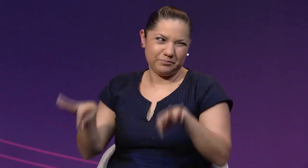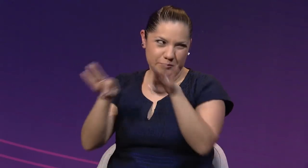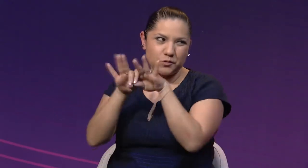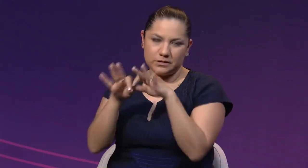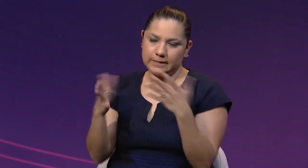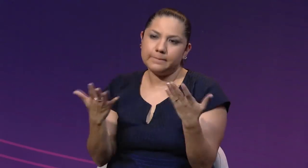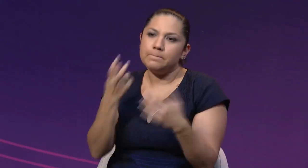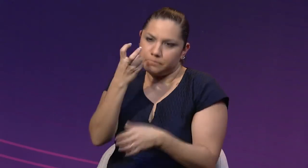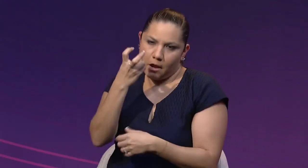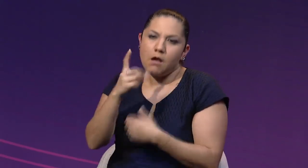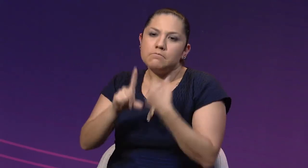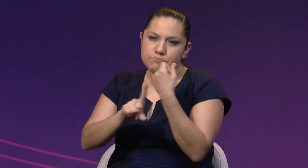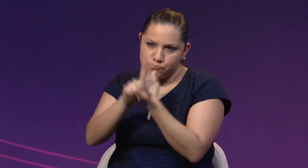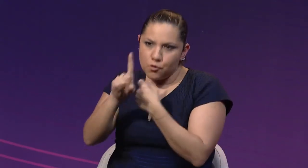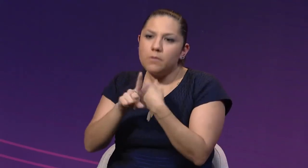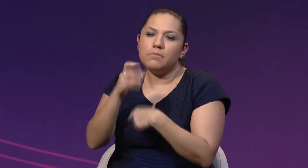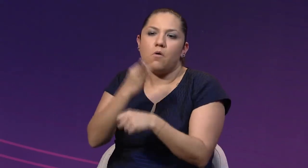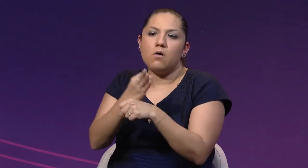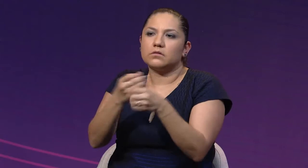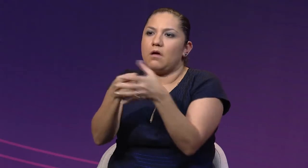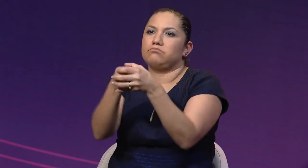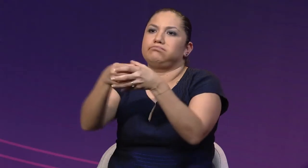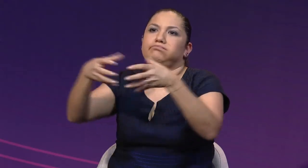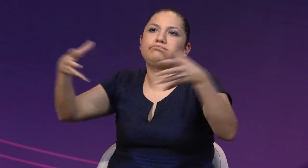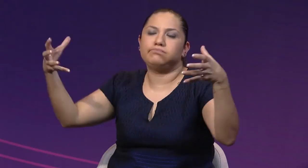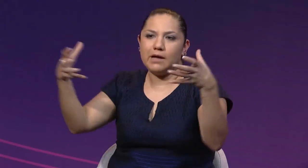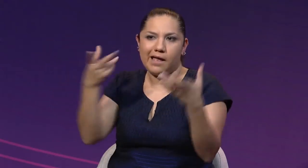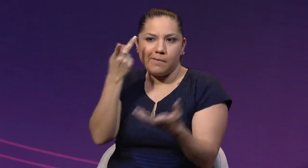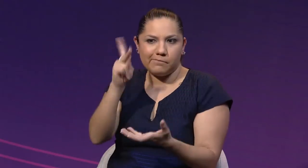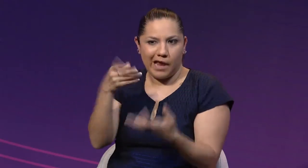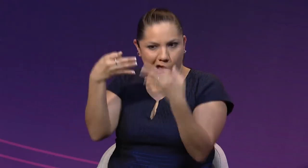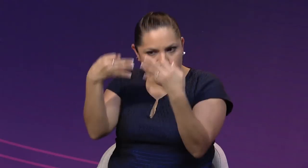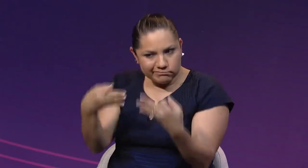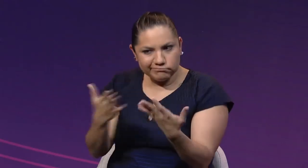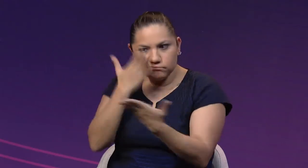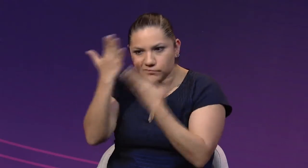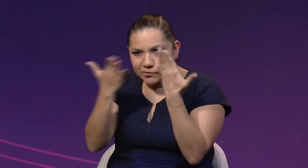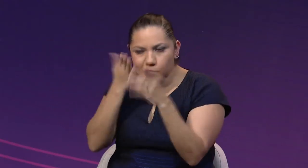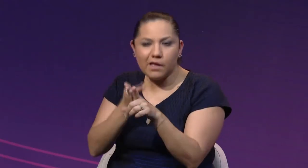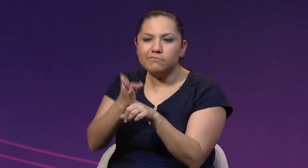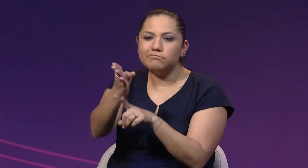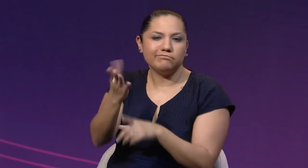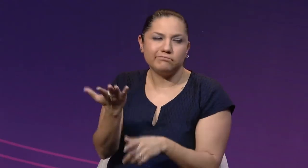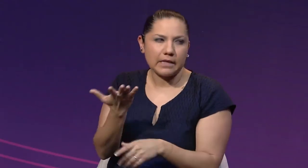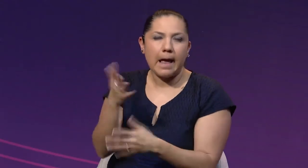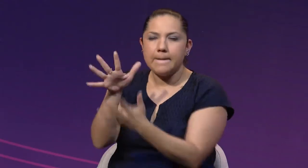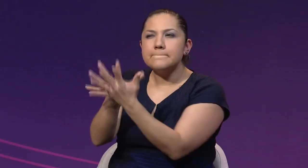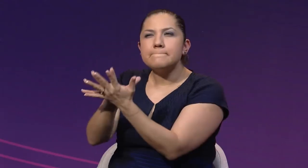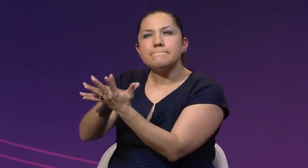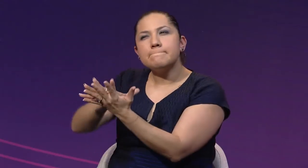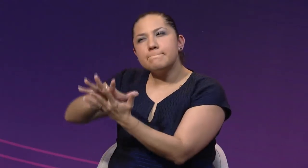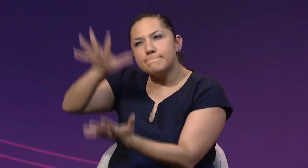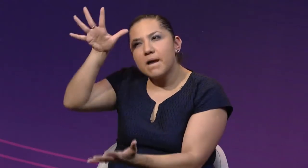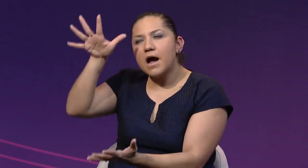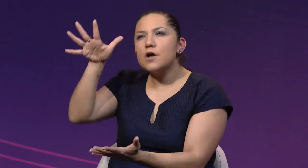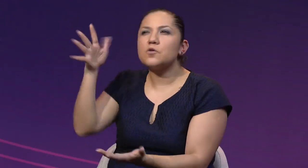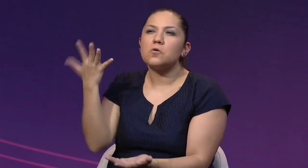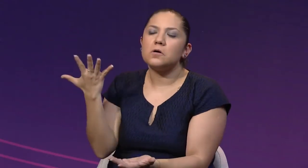Por eso para mí es muy importante que sí, está bien que crezcan cada vez, que haya más intérpretes, es